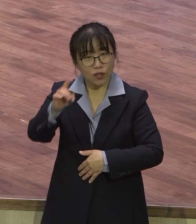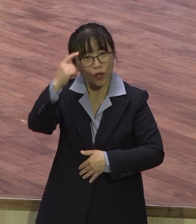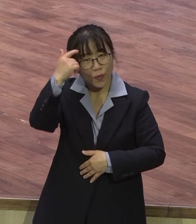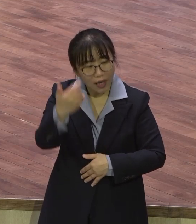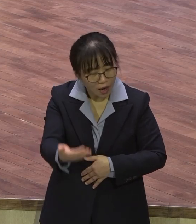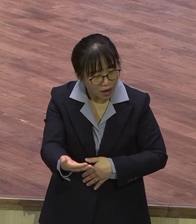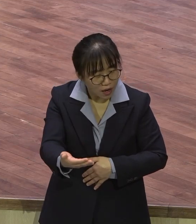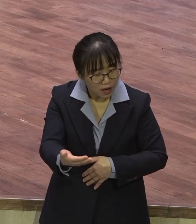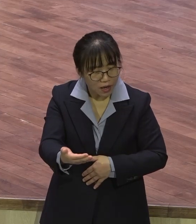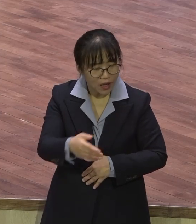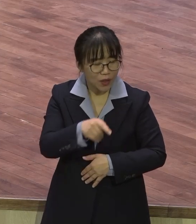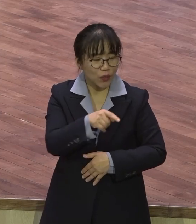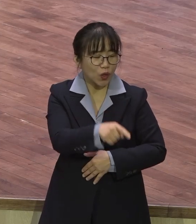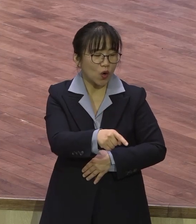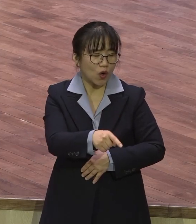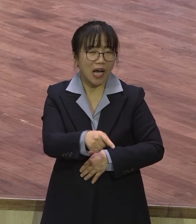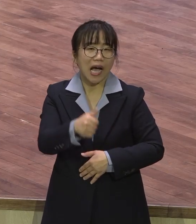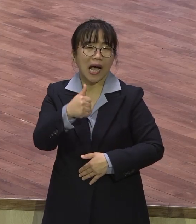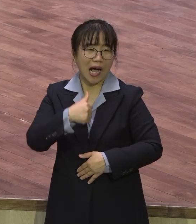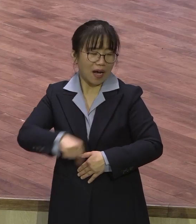아들 받쳐봐